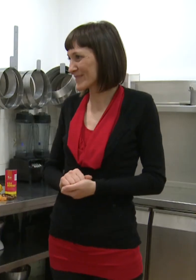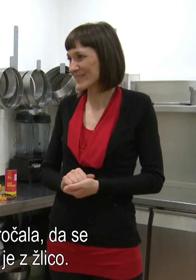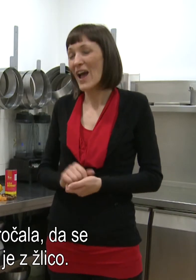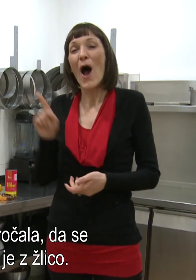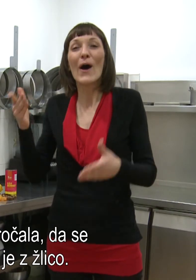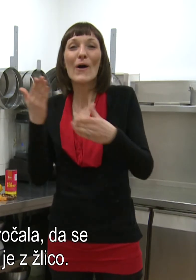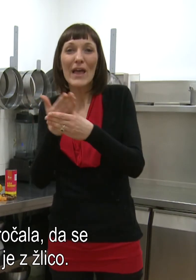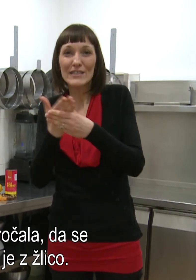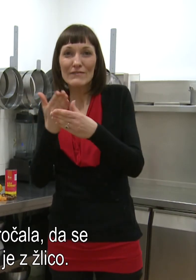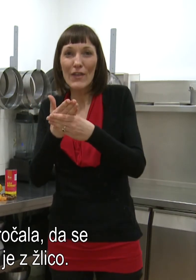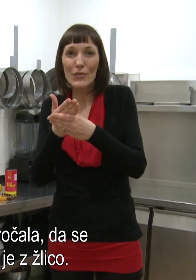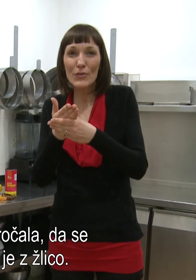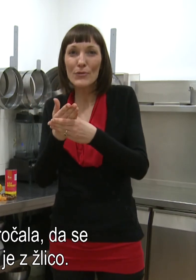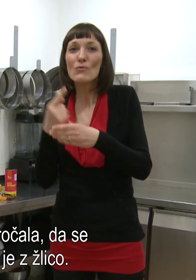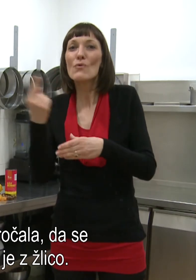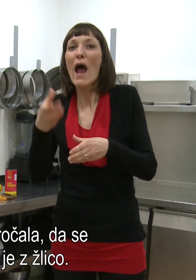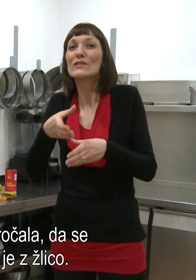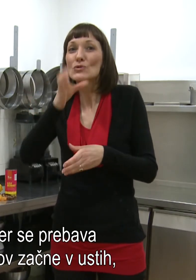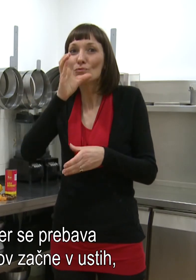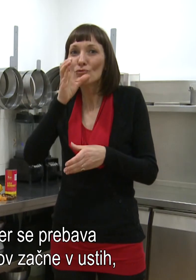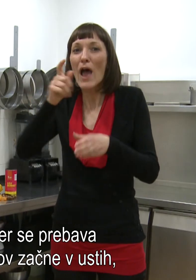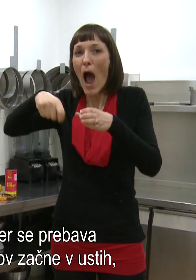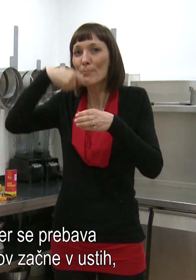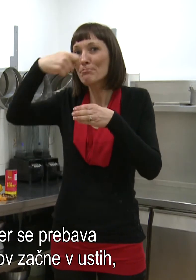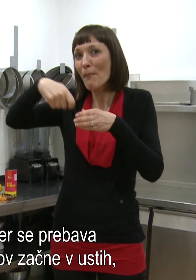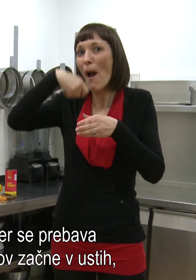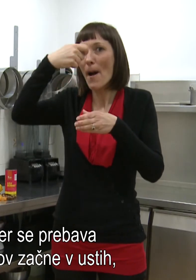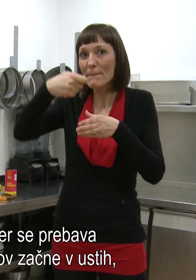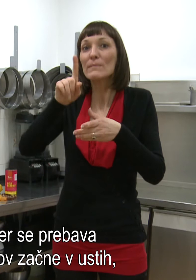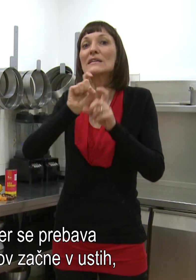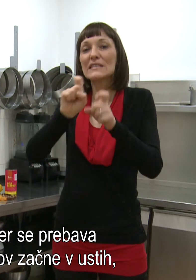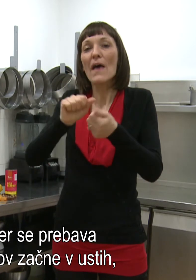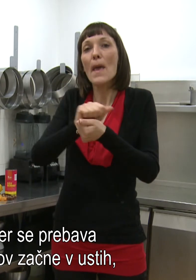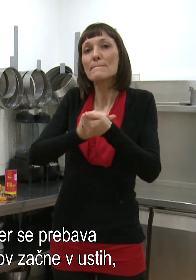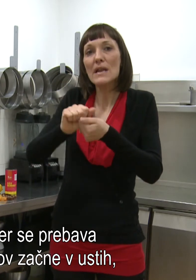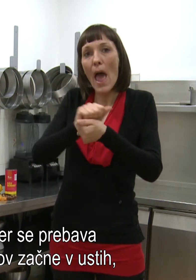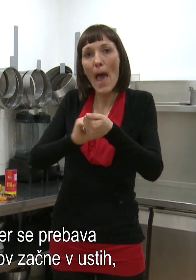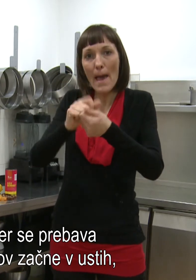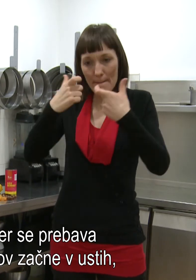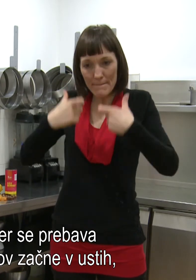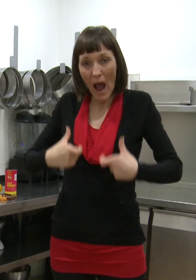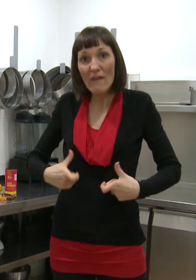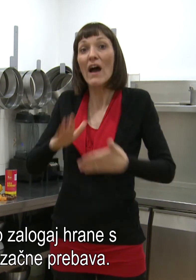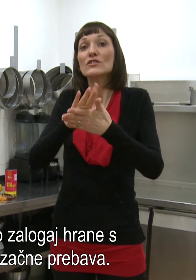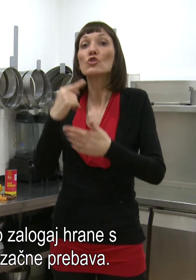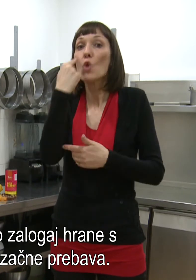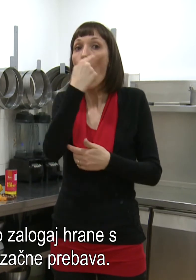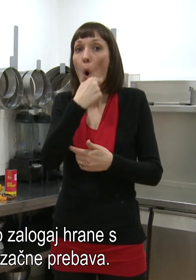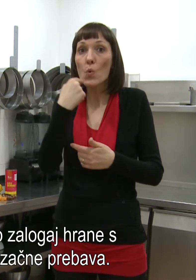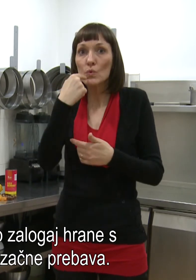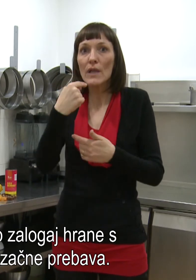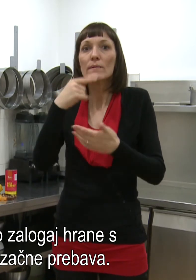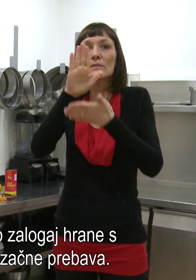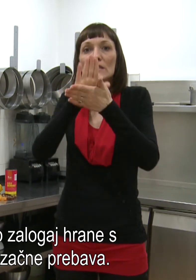Jaz bi priporočala, da se smuti je žlico, to pa zato, ker se prebava ogljikovih hidratov začne v ustih in ko mi